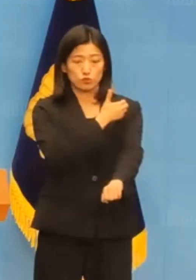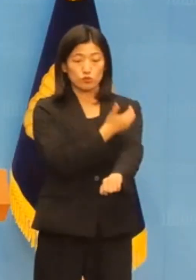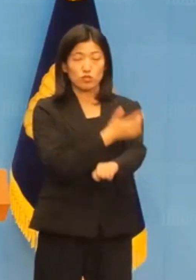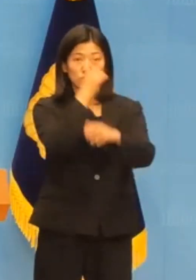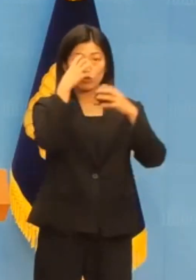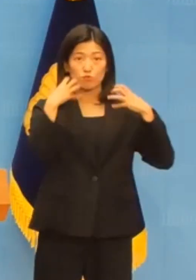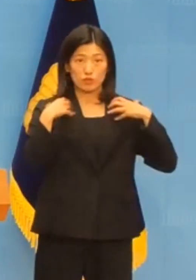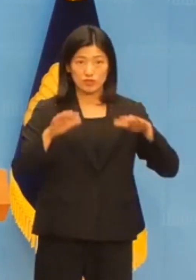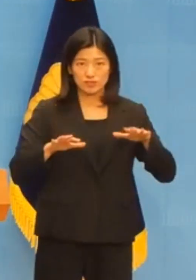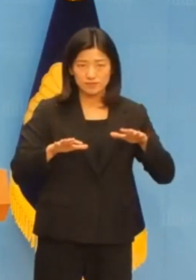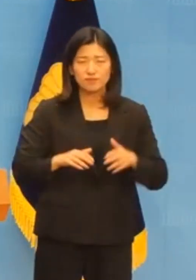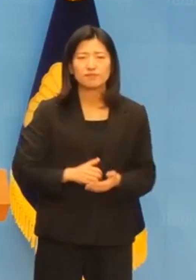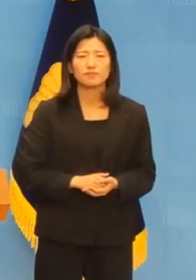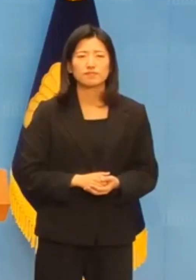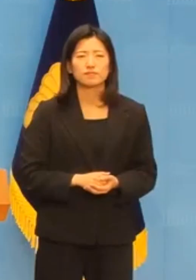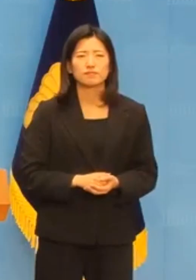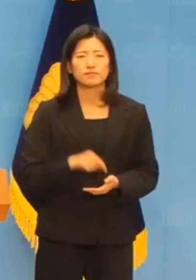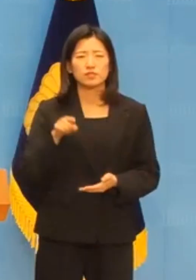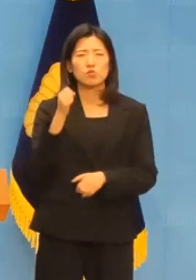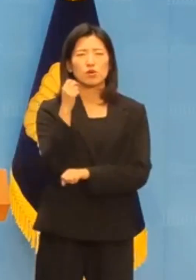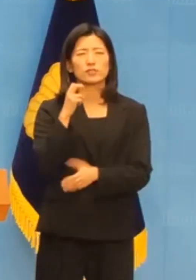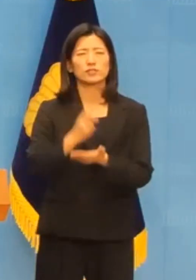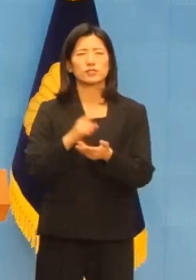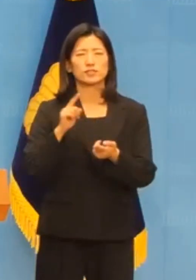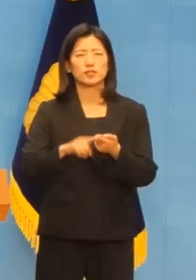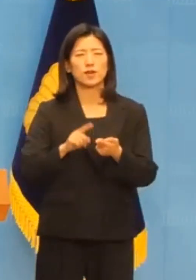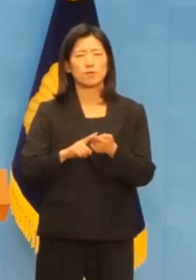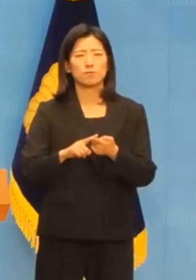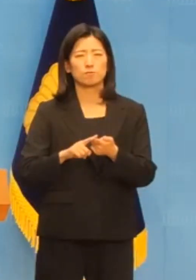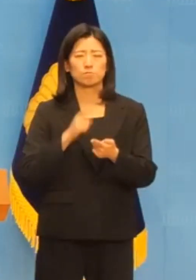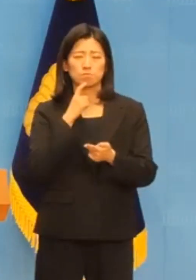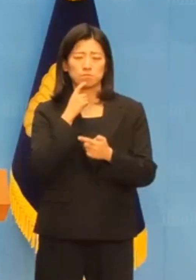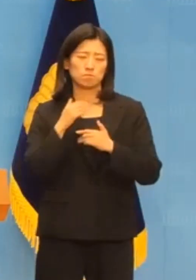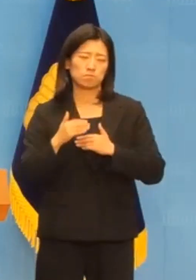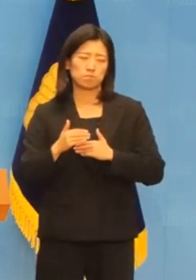이러한 원칙이 흔들림 없이 실현될